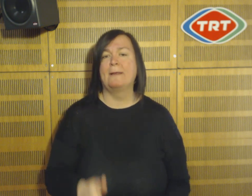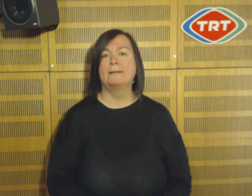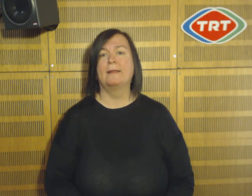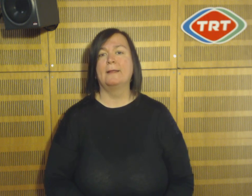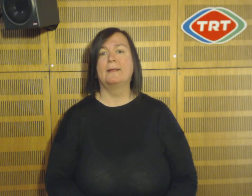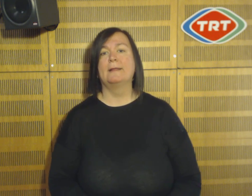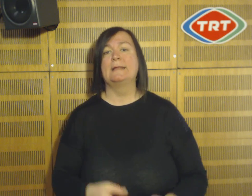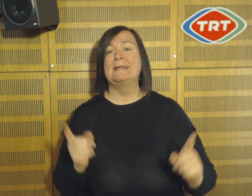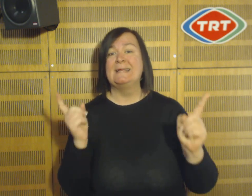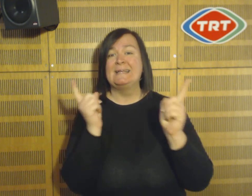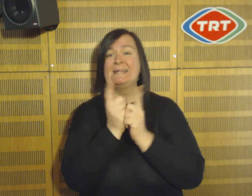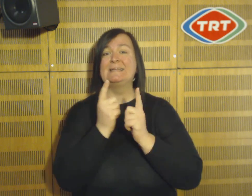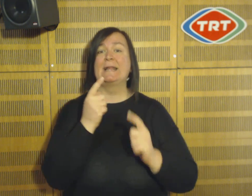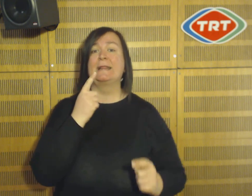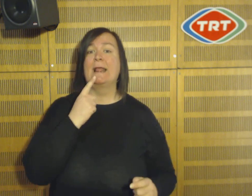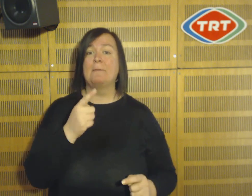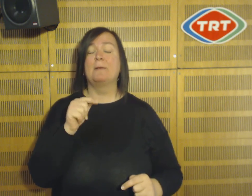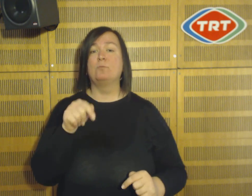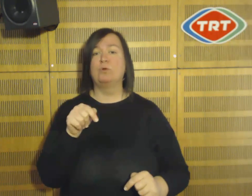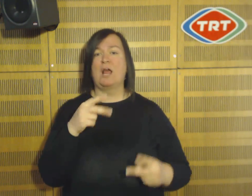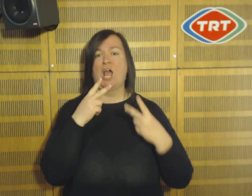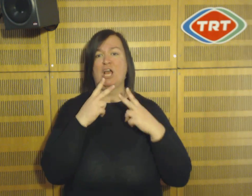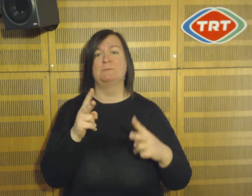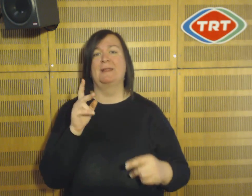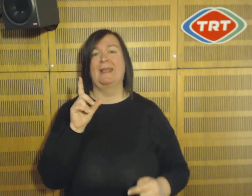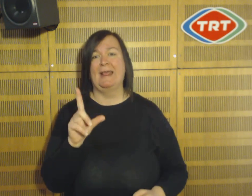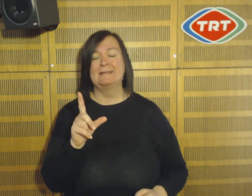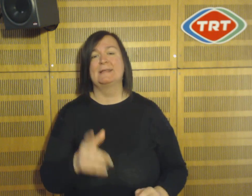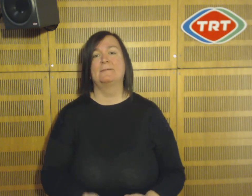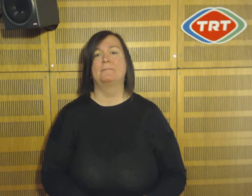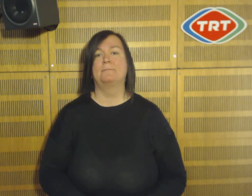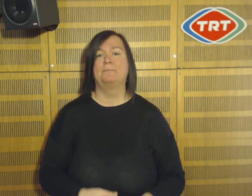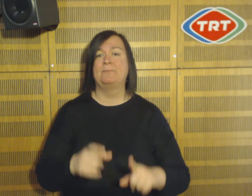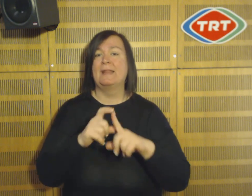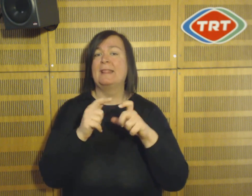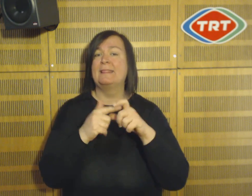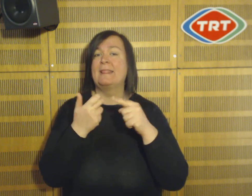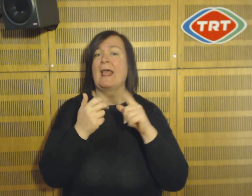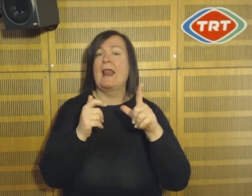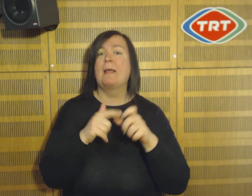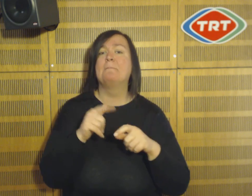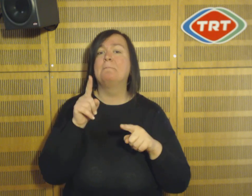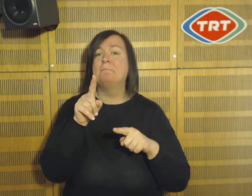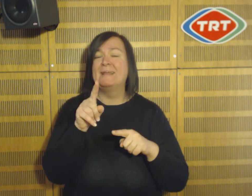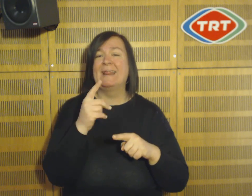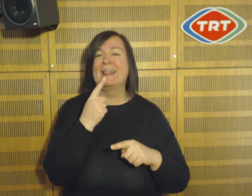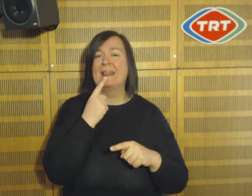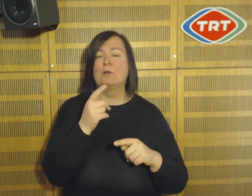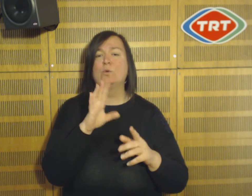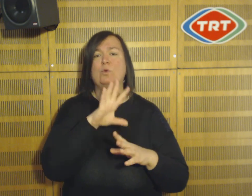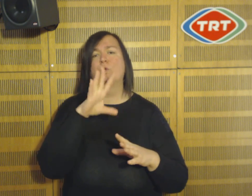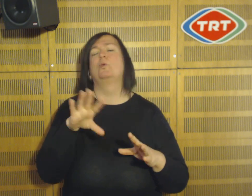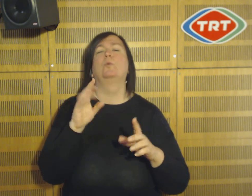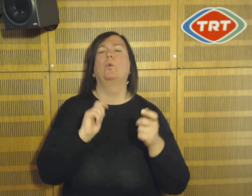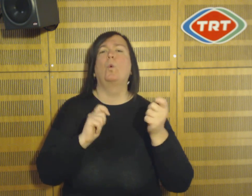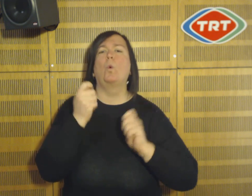kısaca derlem ne demek Bunu açıklamak gerekirse aslında derlem bir dilin türlü kullanım alanlarından derlenmiş